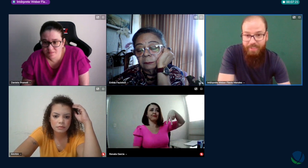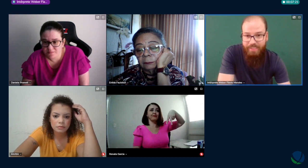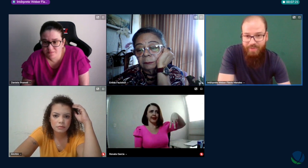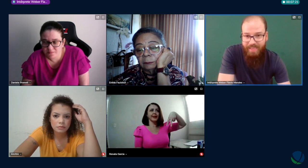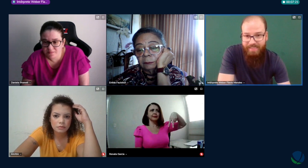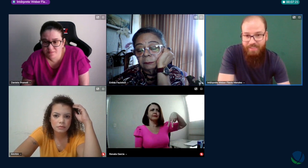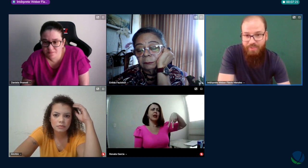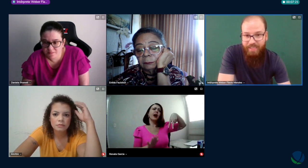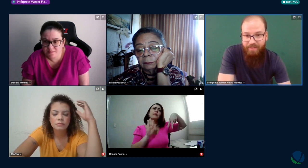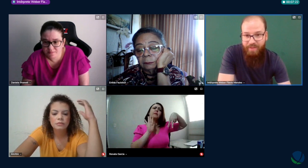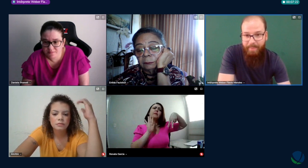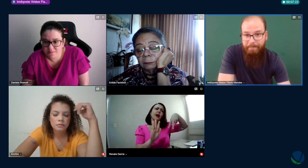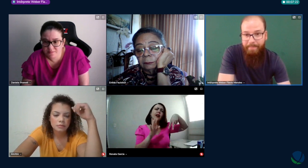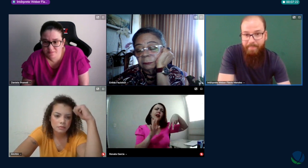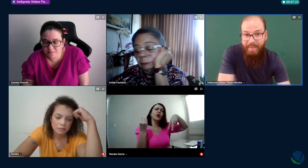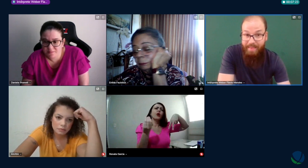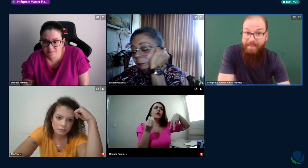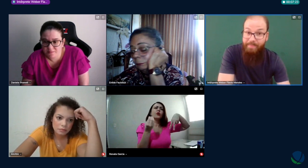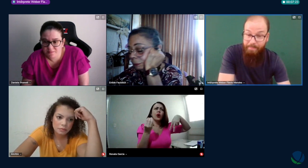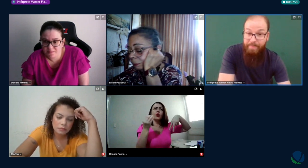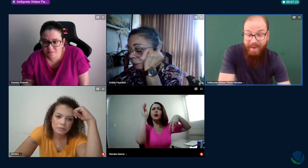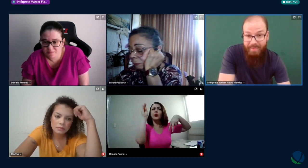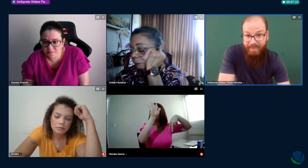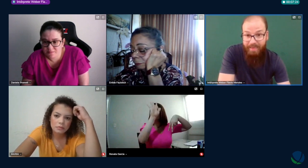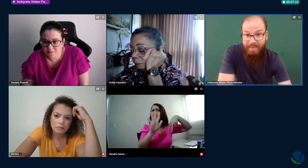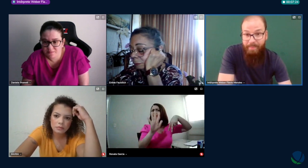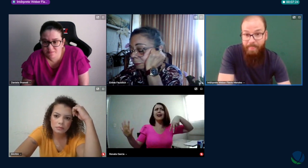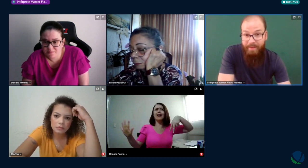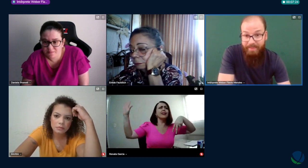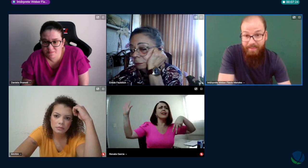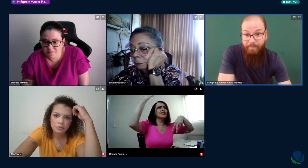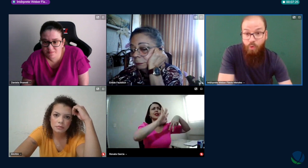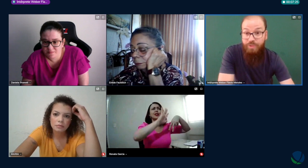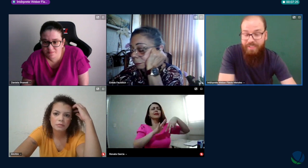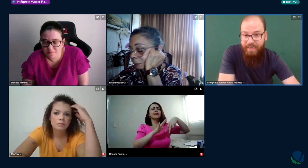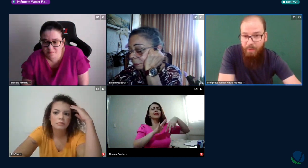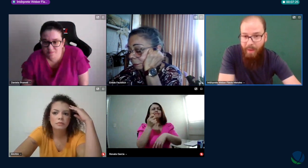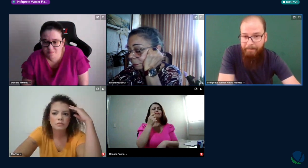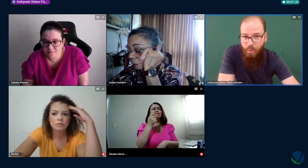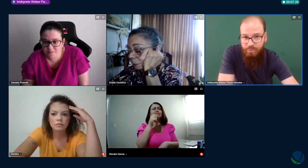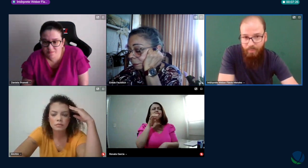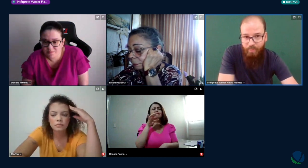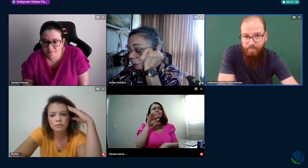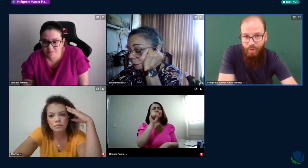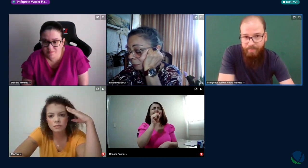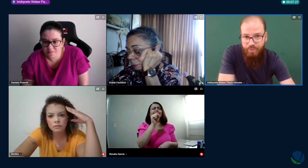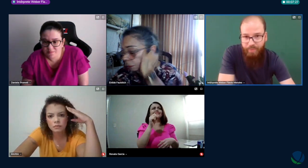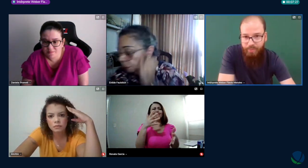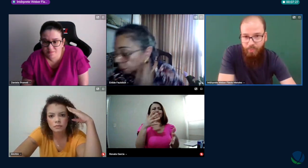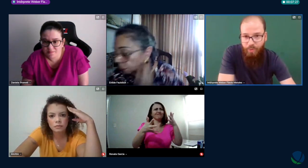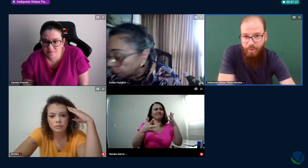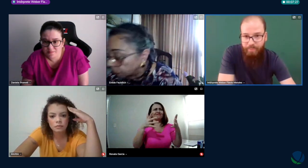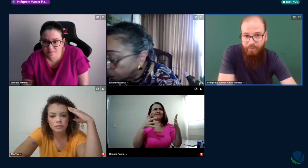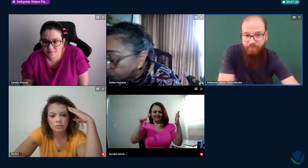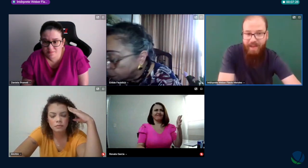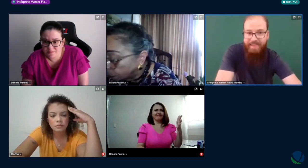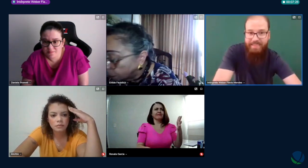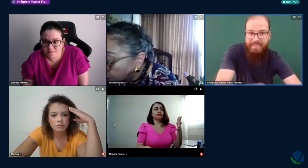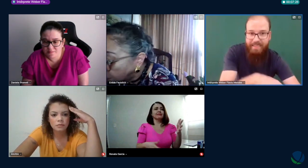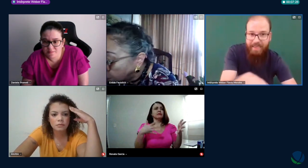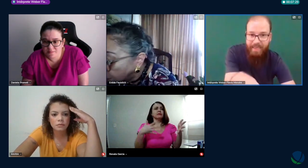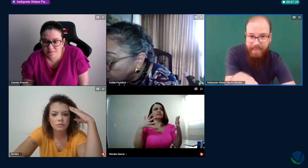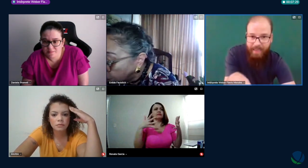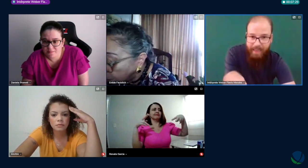Só que muitas vezes isso significa perna. Os que não apontam para o próprio joelho do corpo